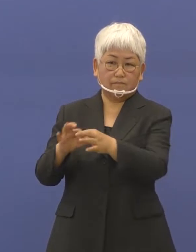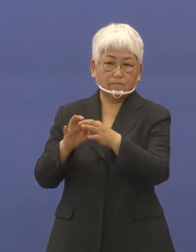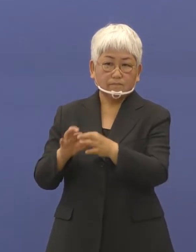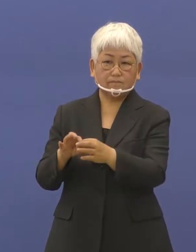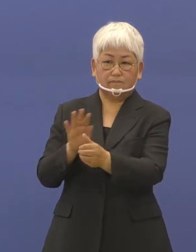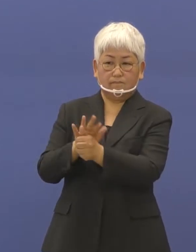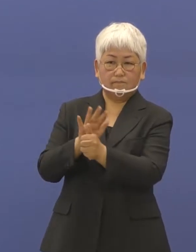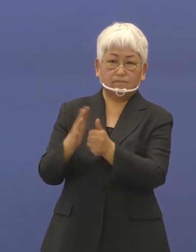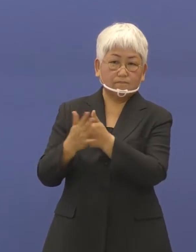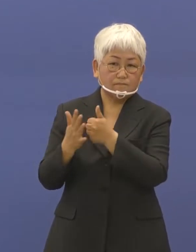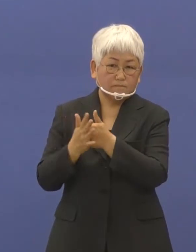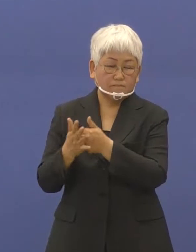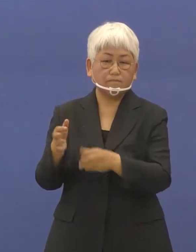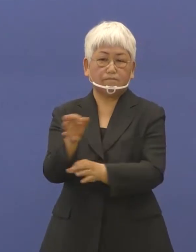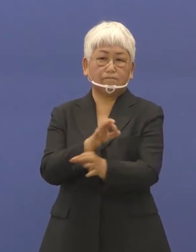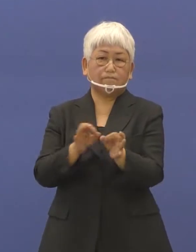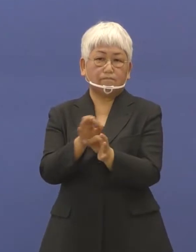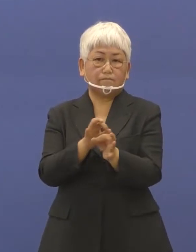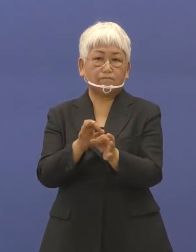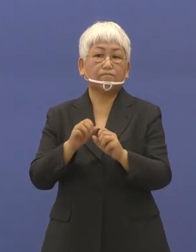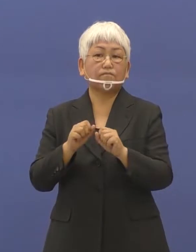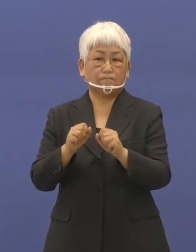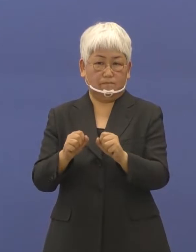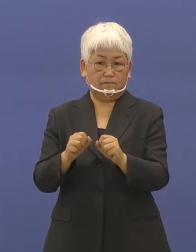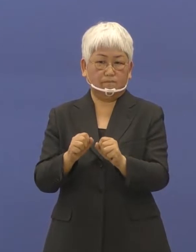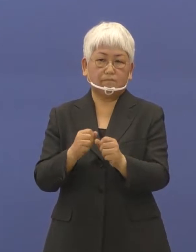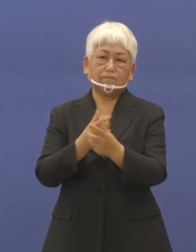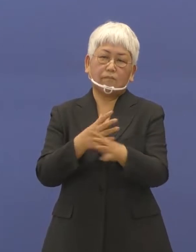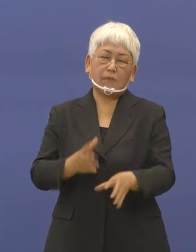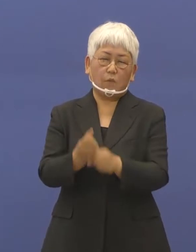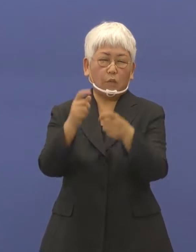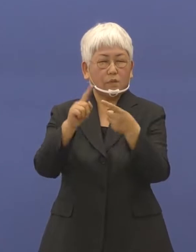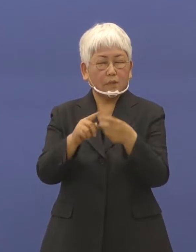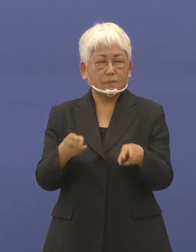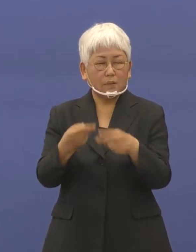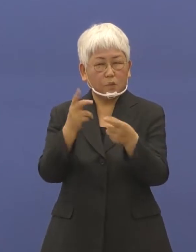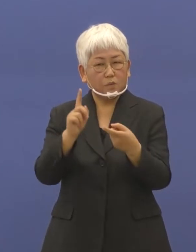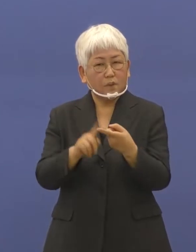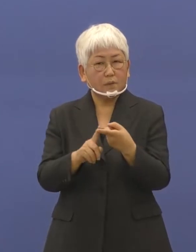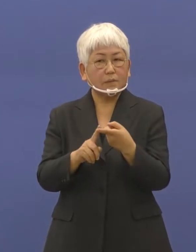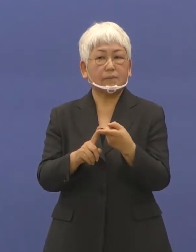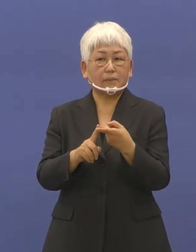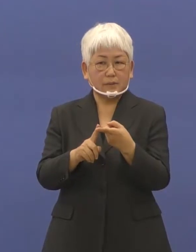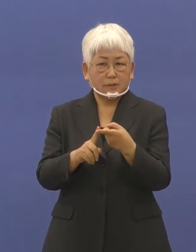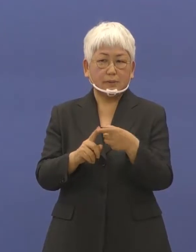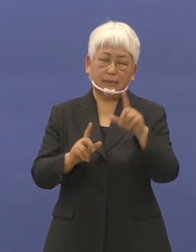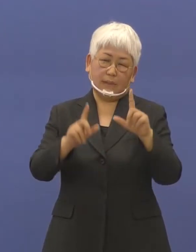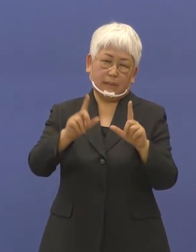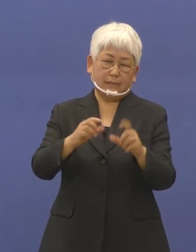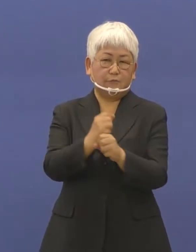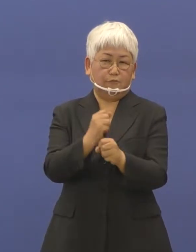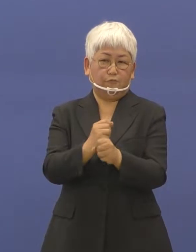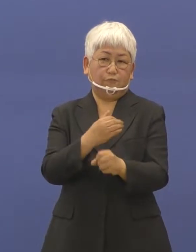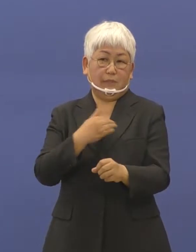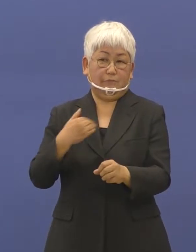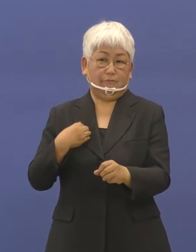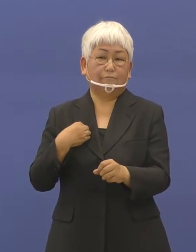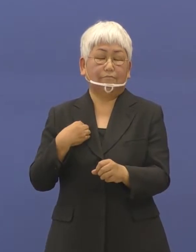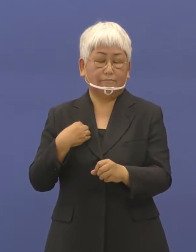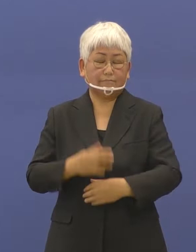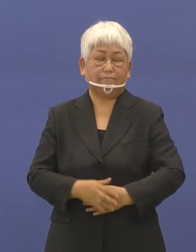携する体制で運営することで、総合的専門的な支援機能を確保することとしています